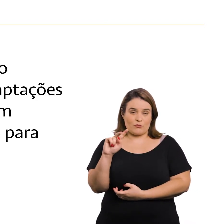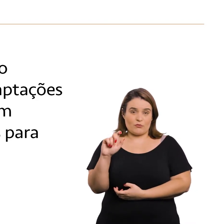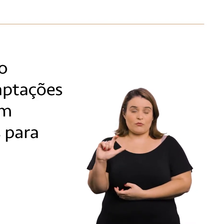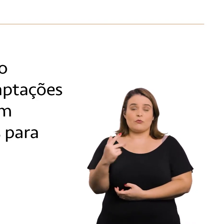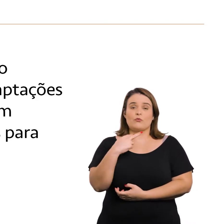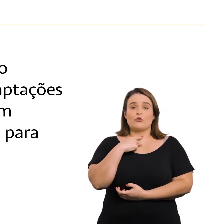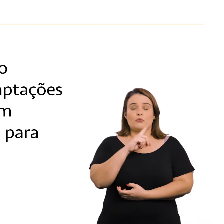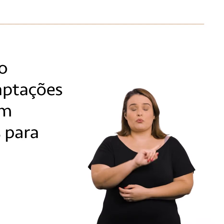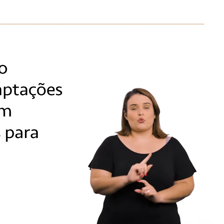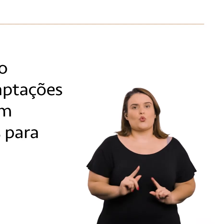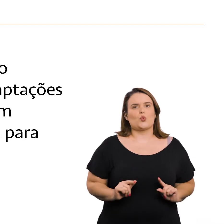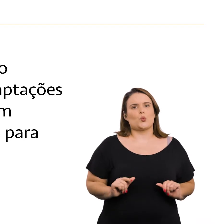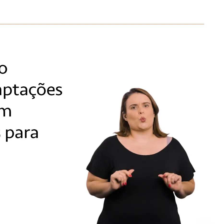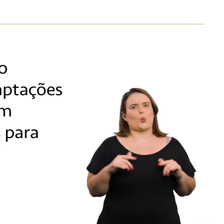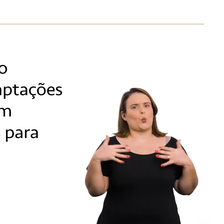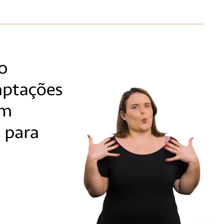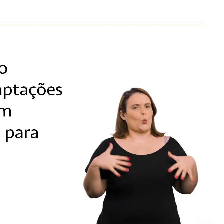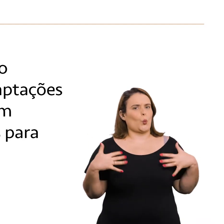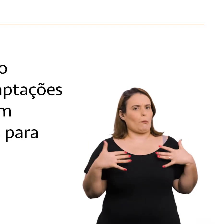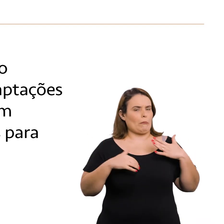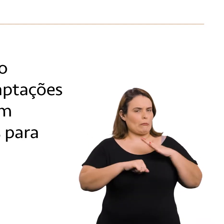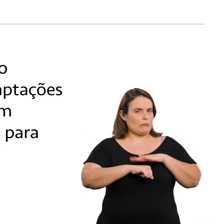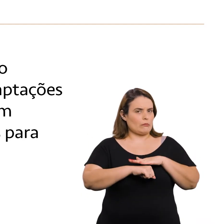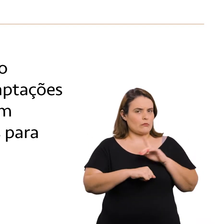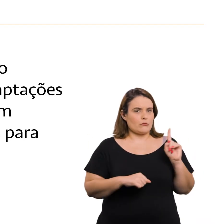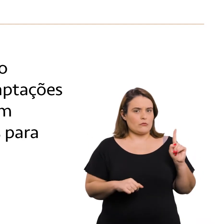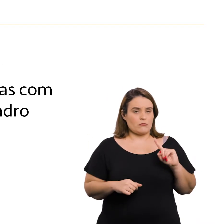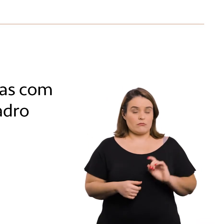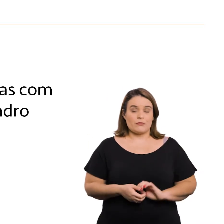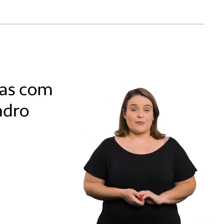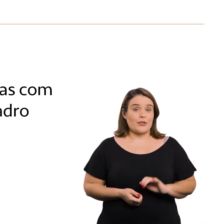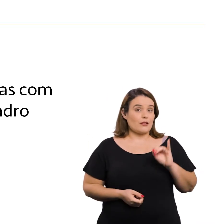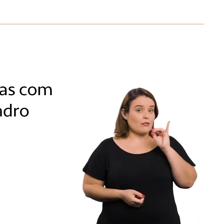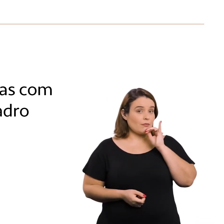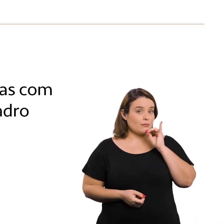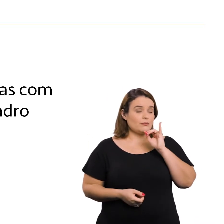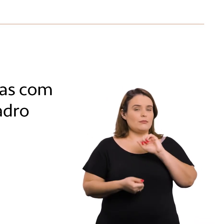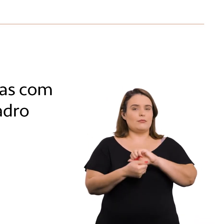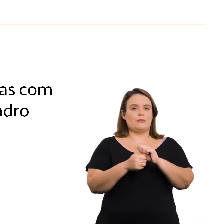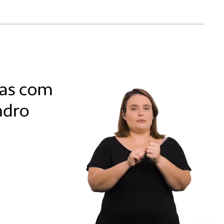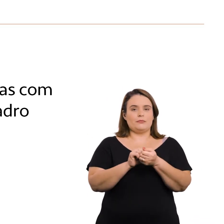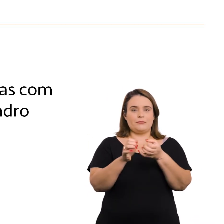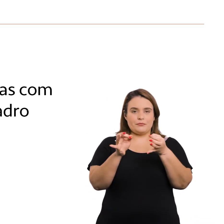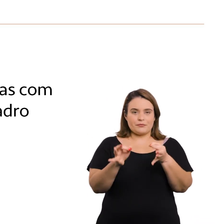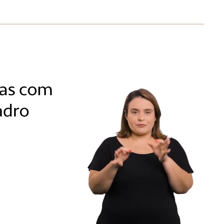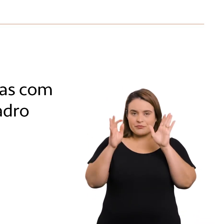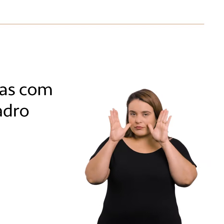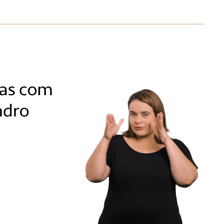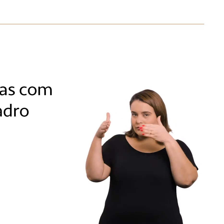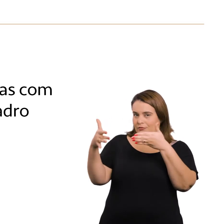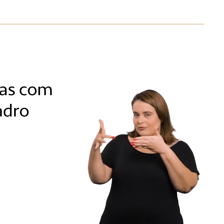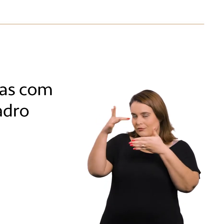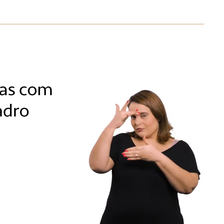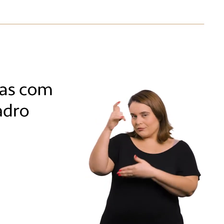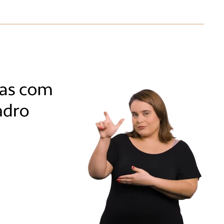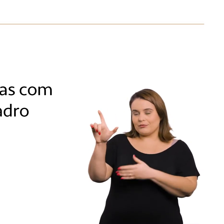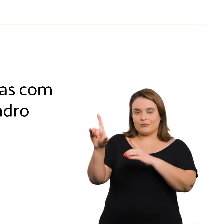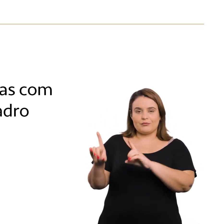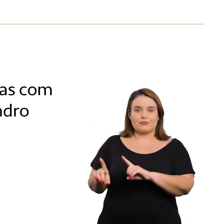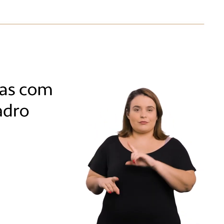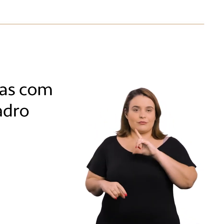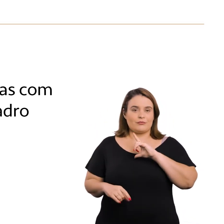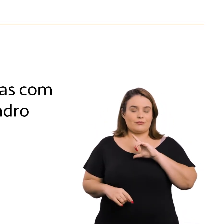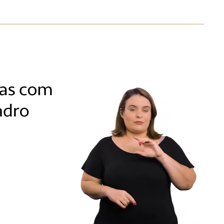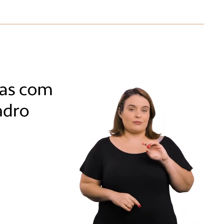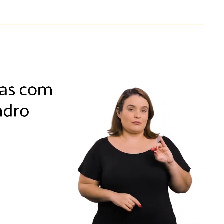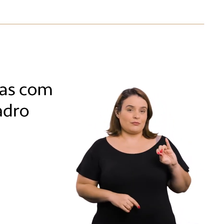que incidam em custos desproporcionais para realizá-las. Um exemplo de adaptação razoável voltada para pessoas com